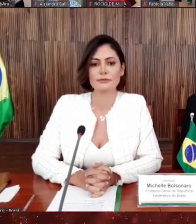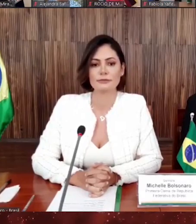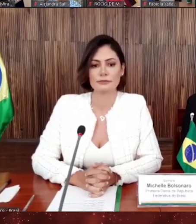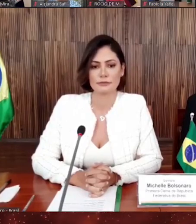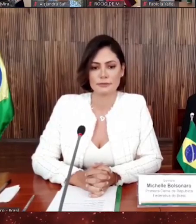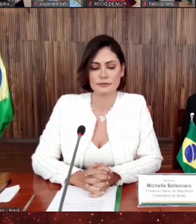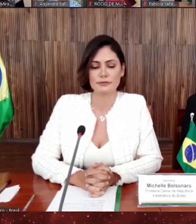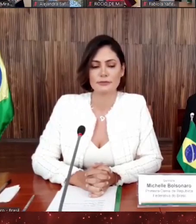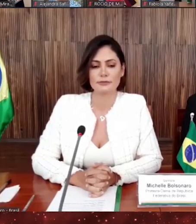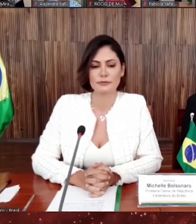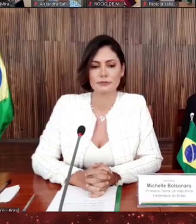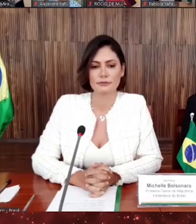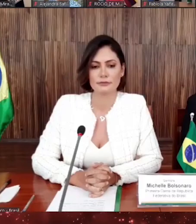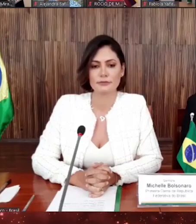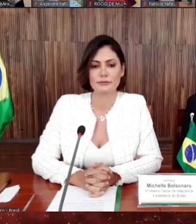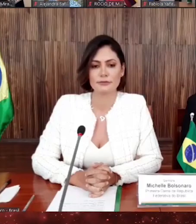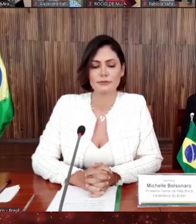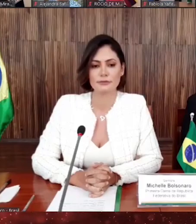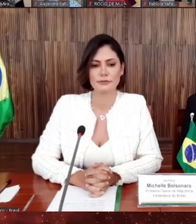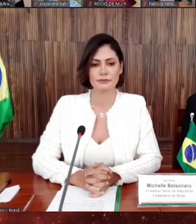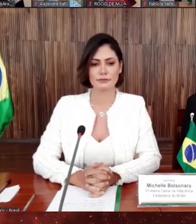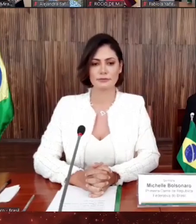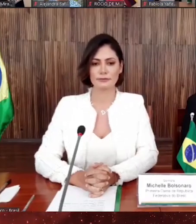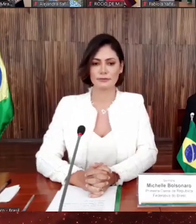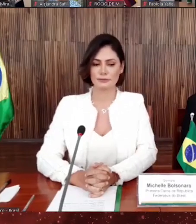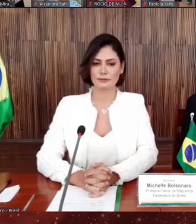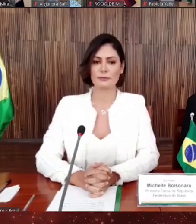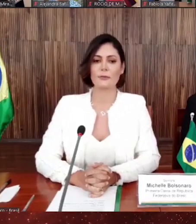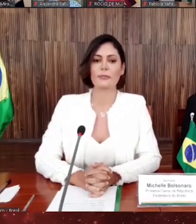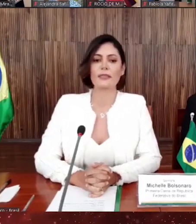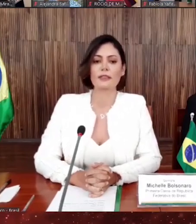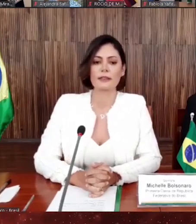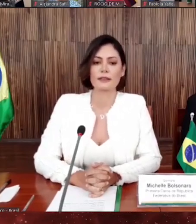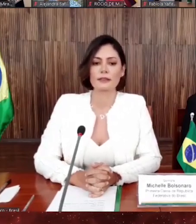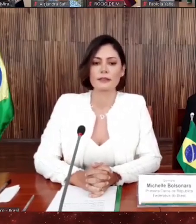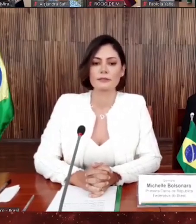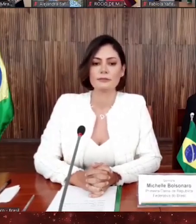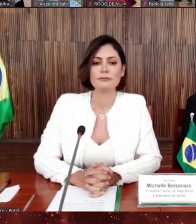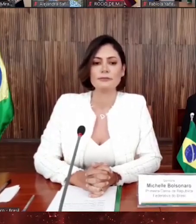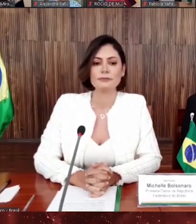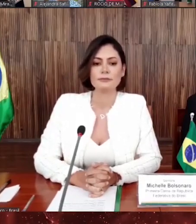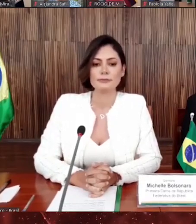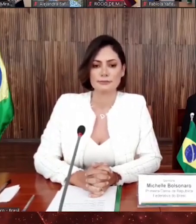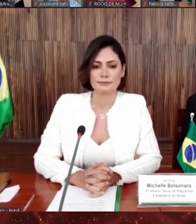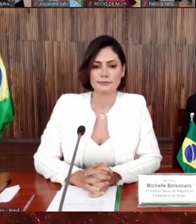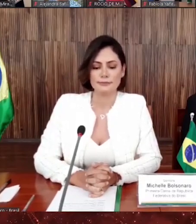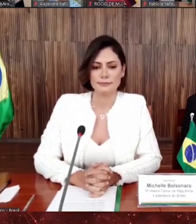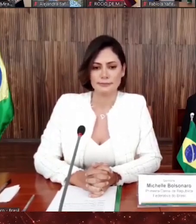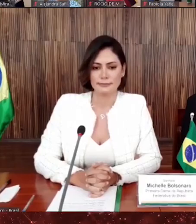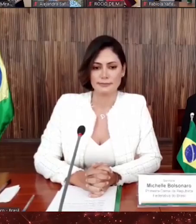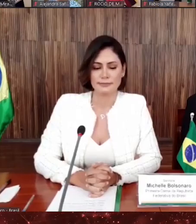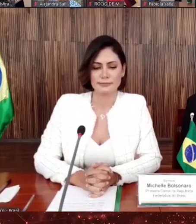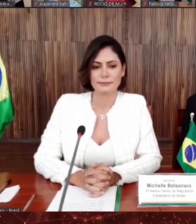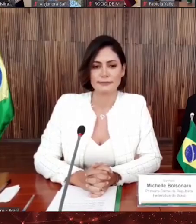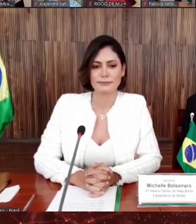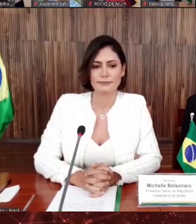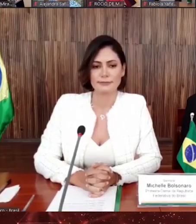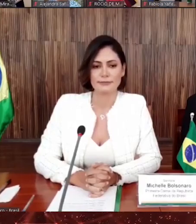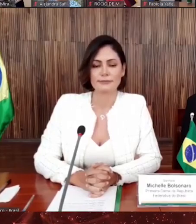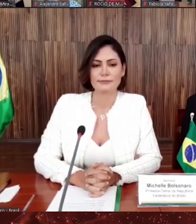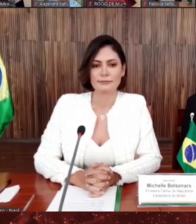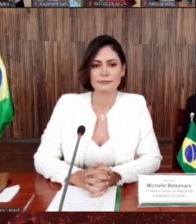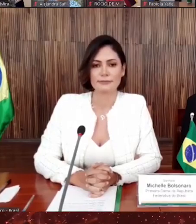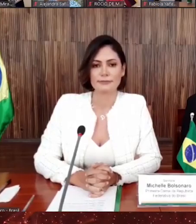campesinas a través de la línea telefónica y acciones que son oriundas del ministerio y